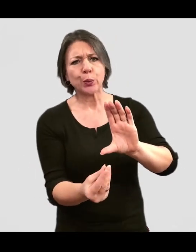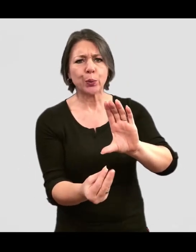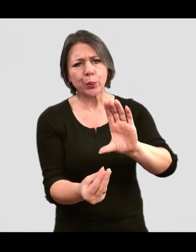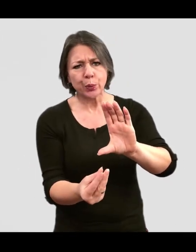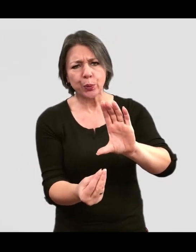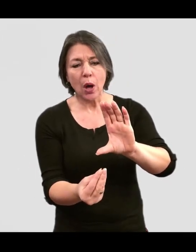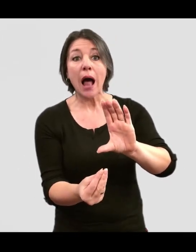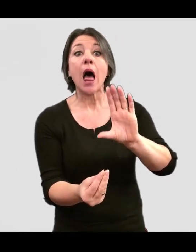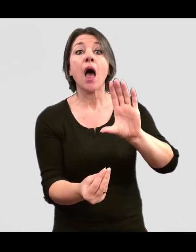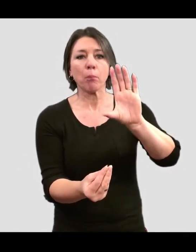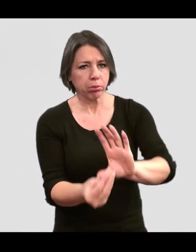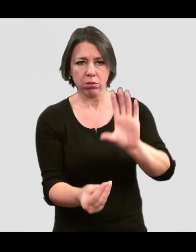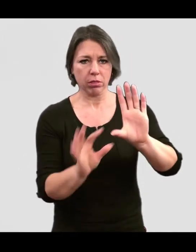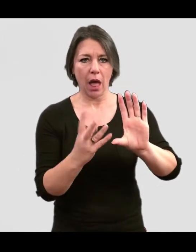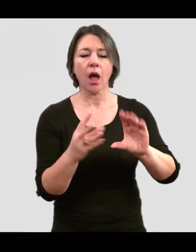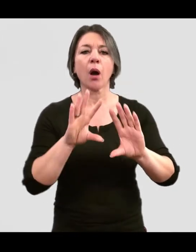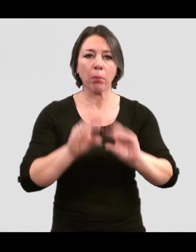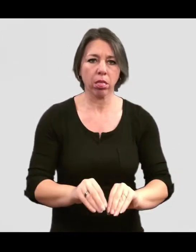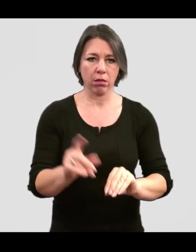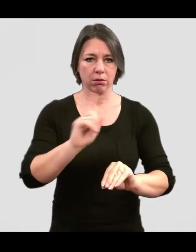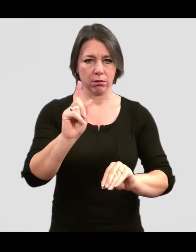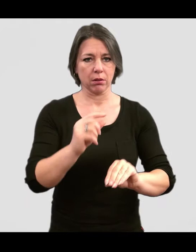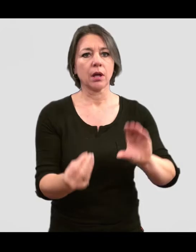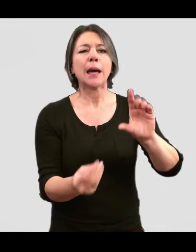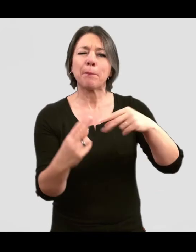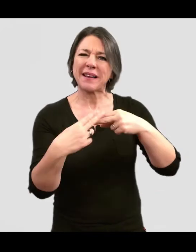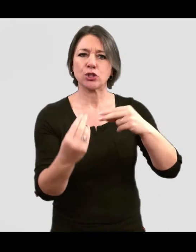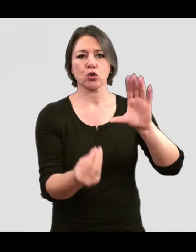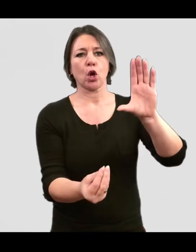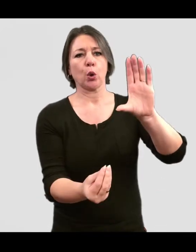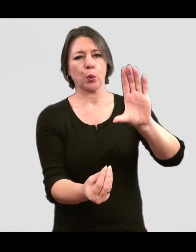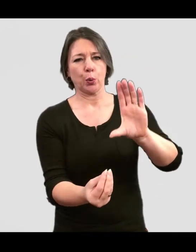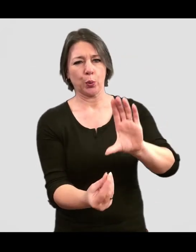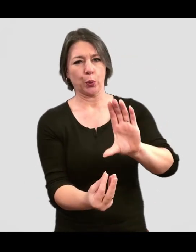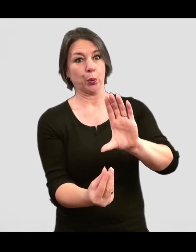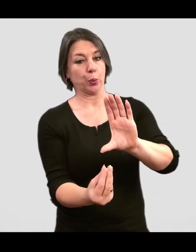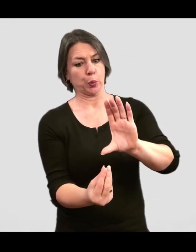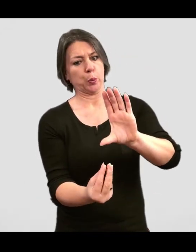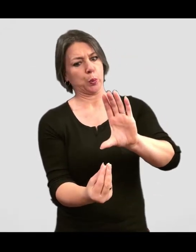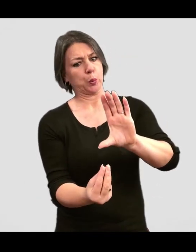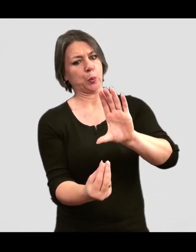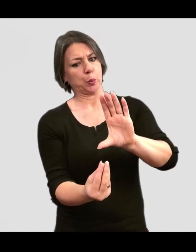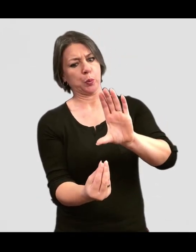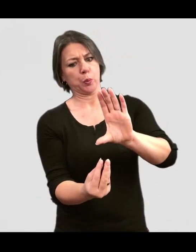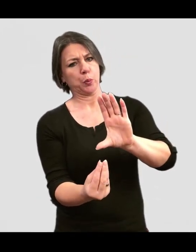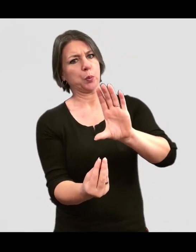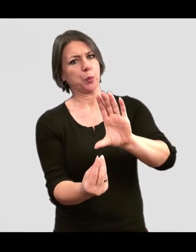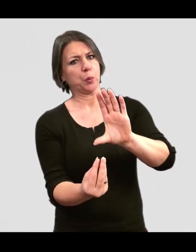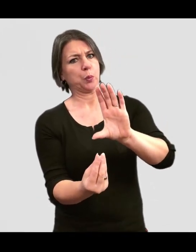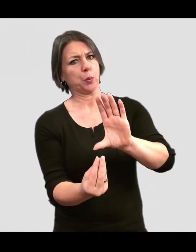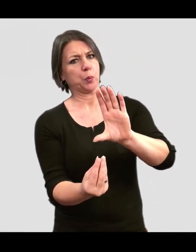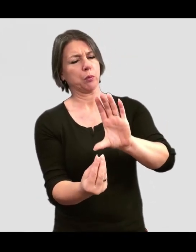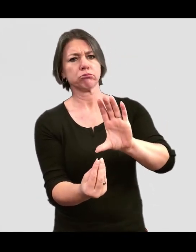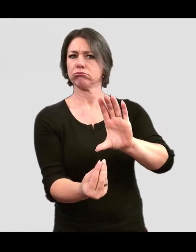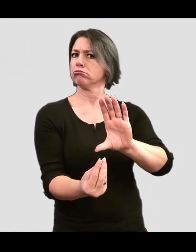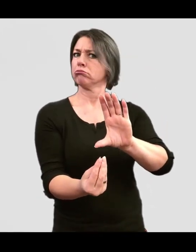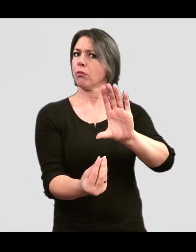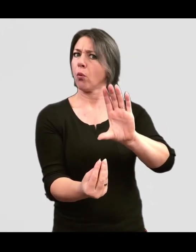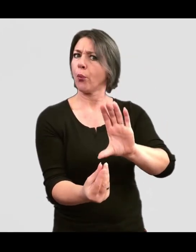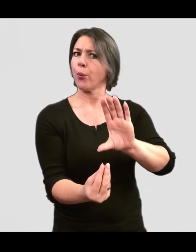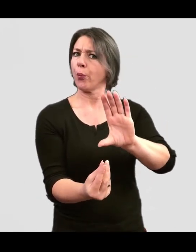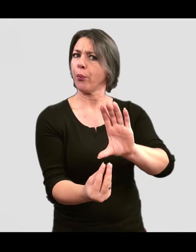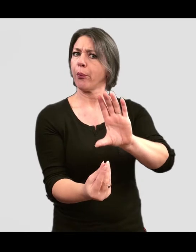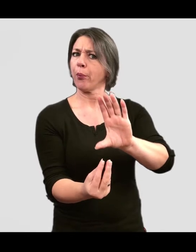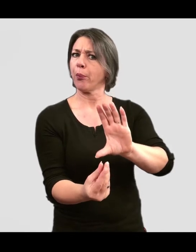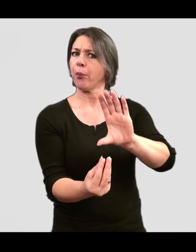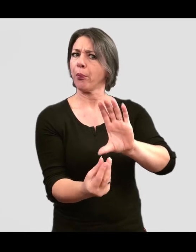úplně nepřisednete tu švíčku, to byste ho zhasli. Jo? Musíte opravdu jenom, ať špička toho plamene, kde ten plamen je stejně nejteplejší, ať prostě